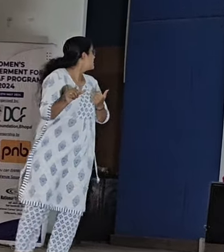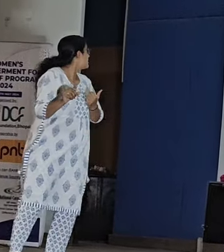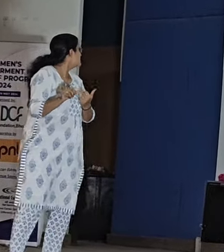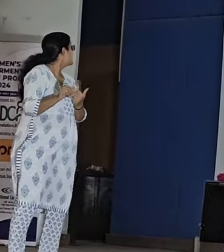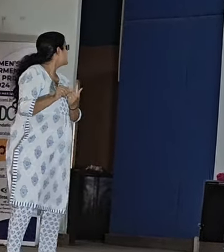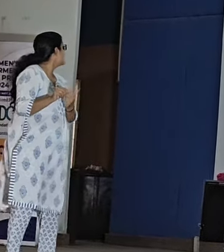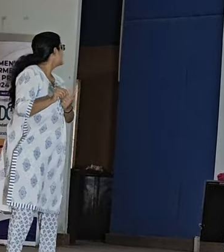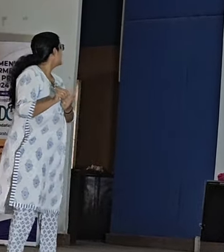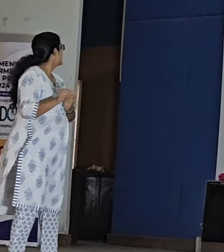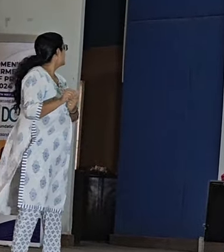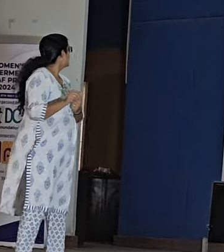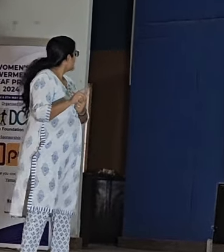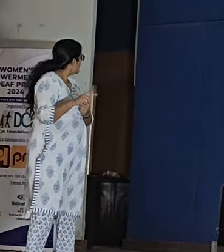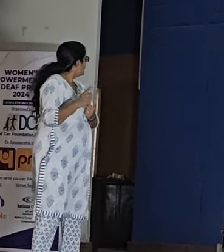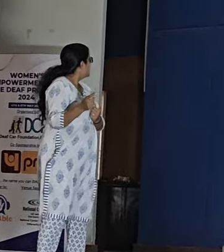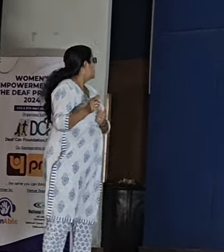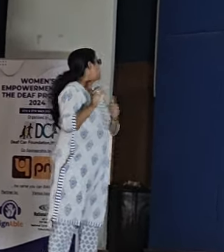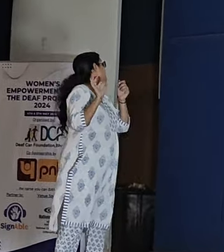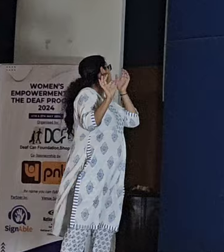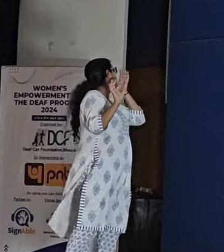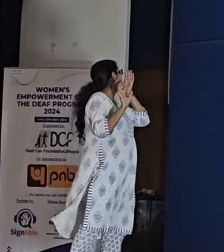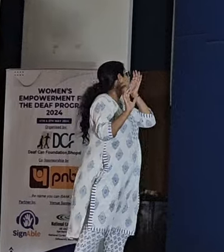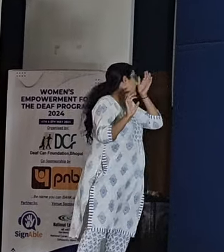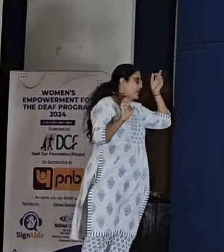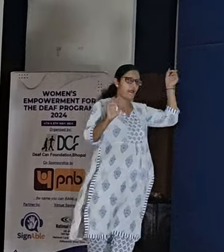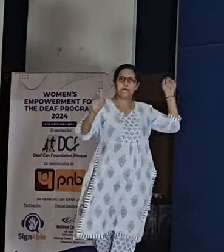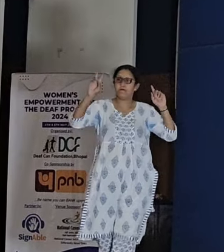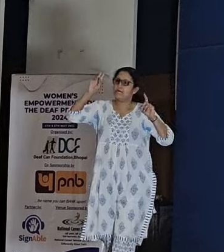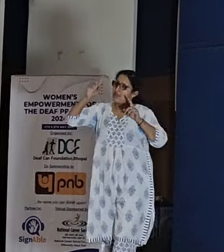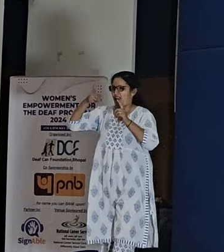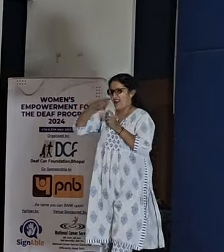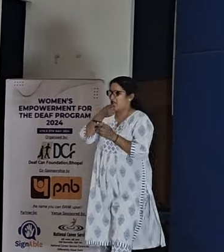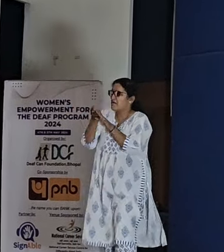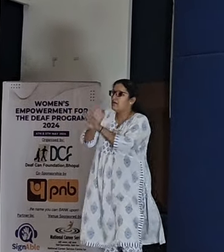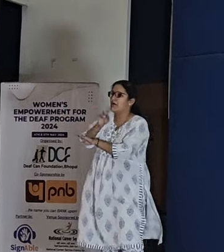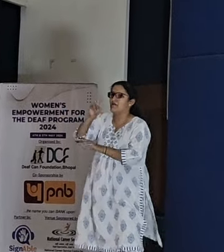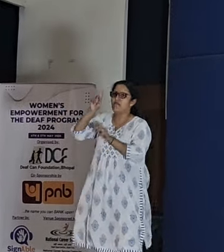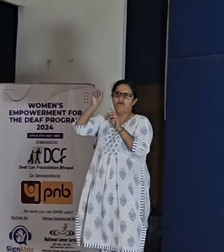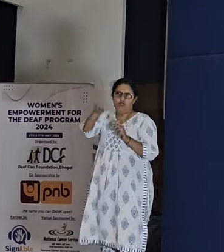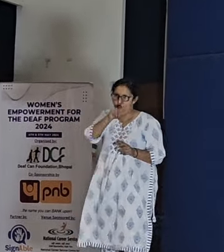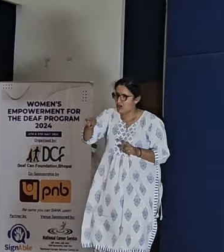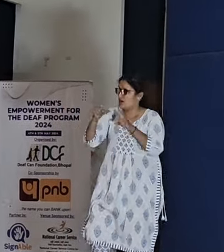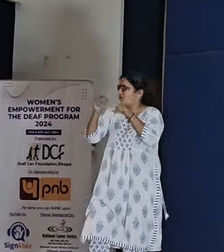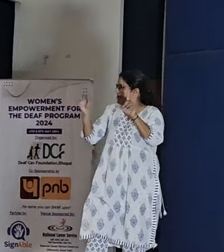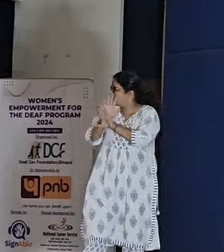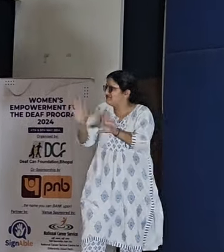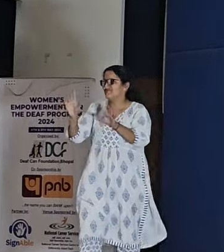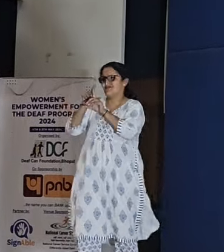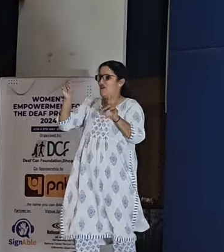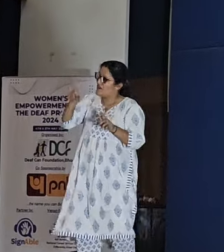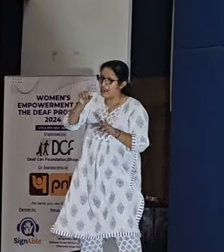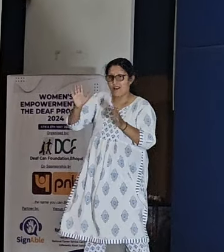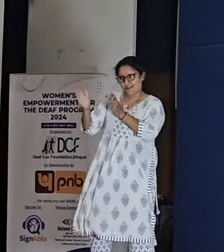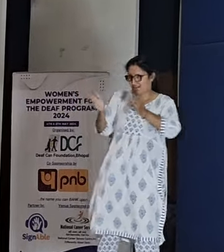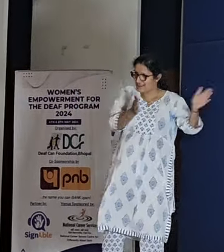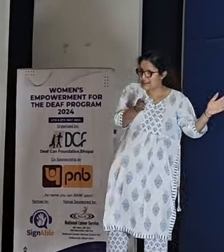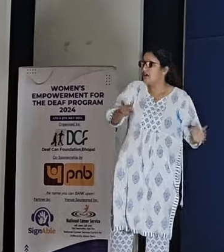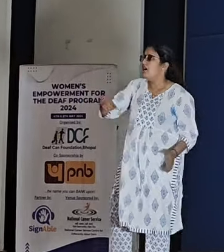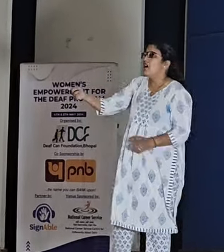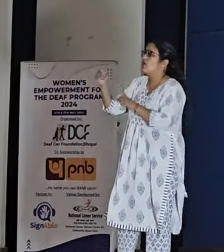ओके थोड़ा सा आप पीछे की तरफ जाइए। ओके परफेक्ट। ओके अब हमने पहले आपको डोंट्स के बारे में बताया था राइट, अब हम